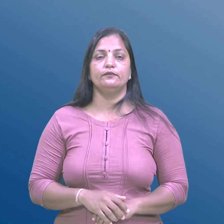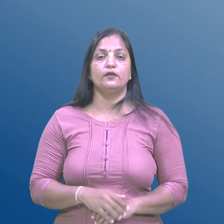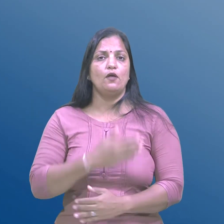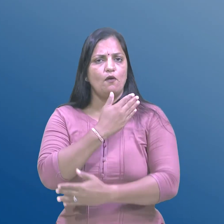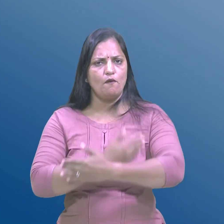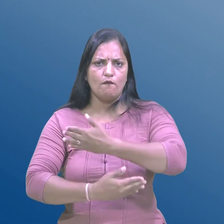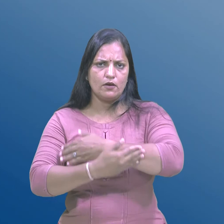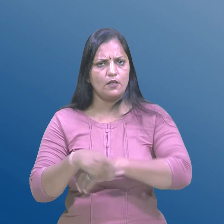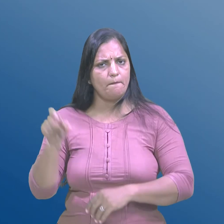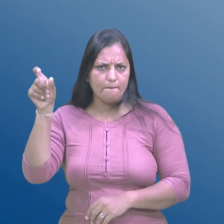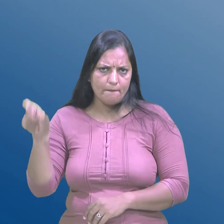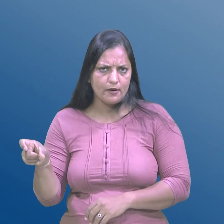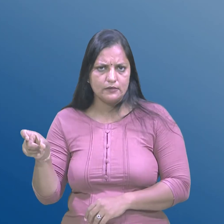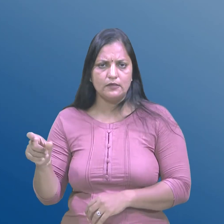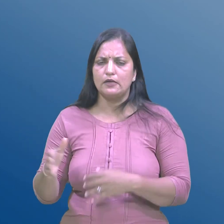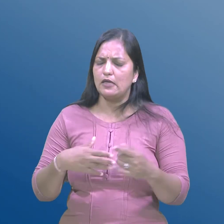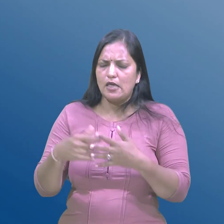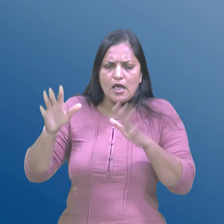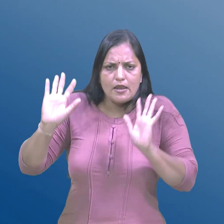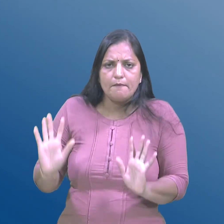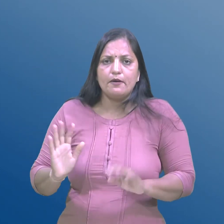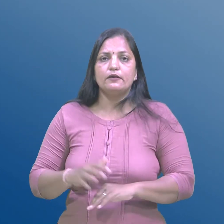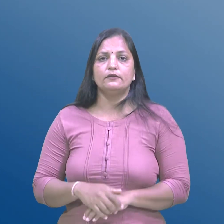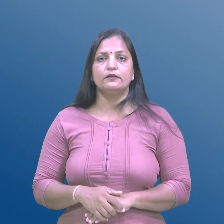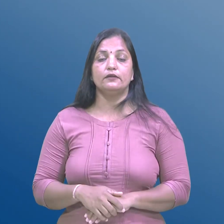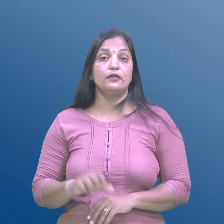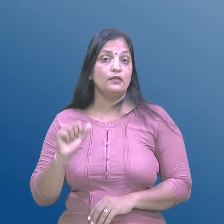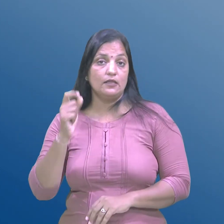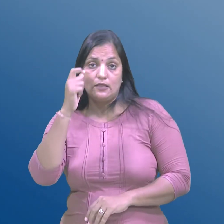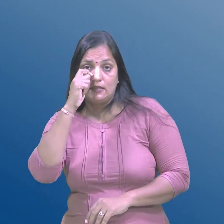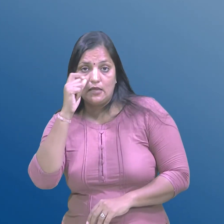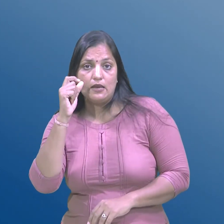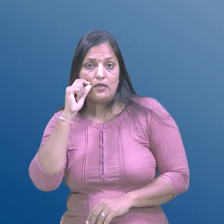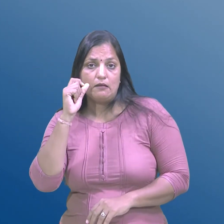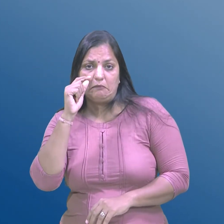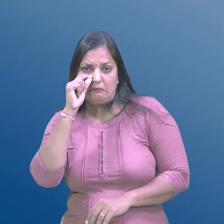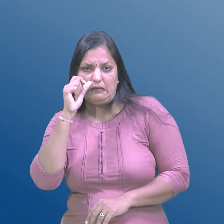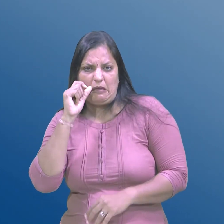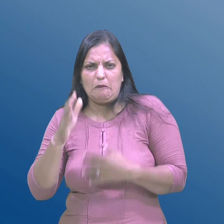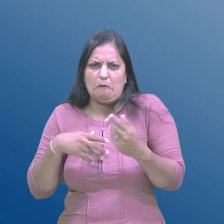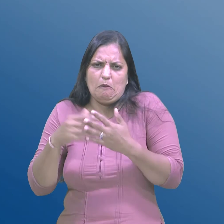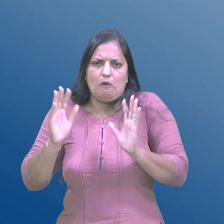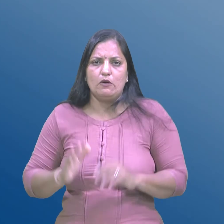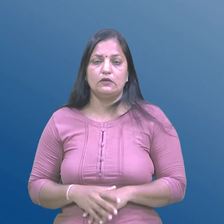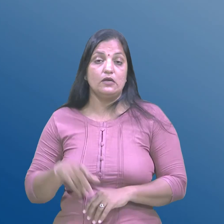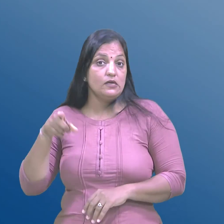વિકલાંગતા ધરાવતી કોઈ પણ વ્યક્તિ તેની કે તેણીની સ્વૈચ્છિક અને